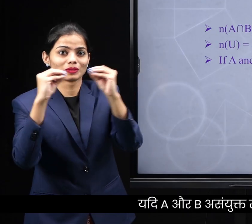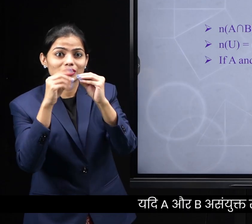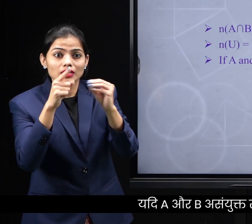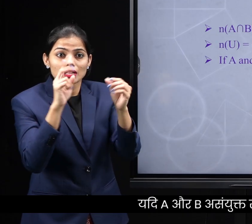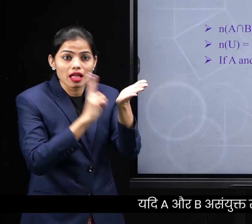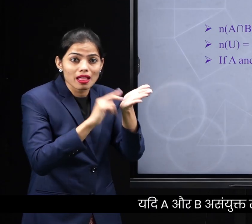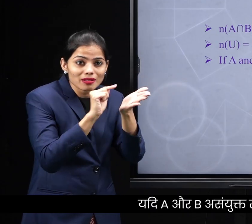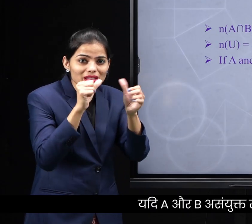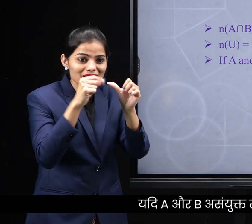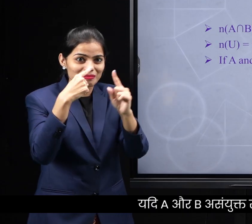इंटू B।